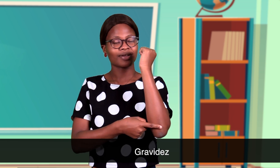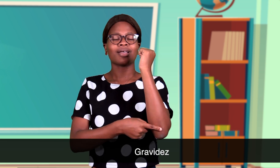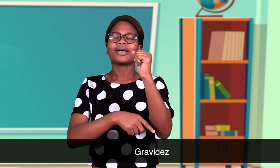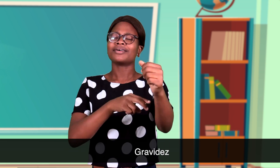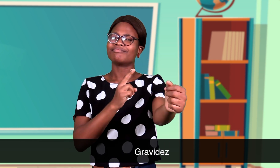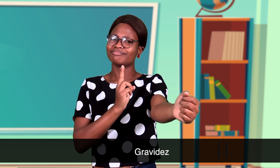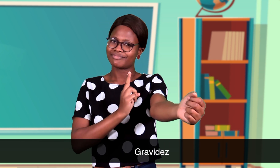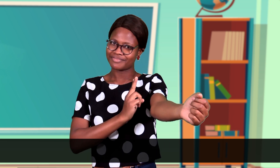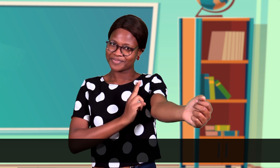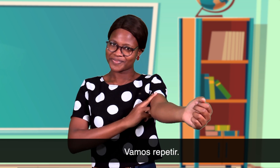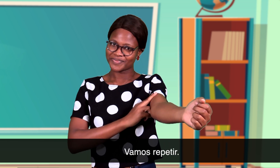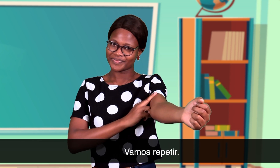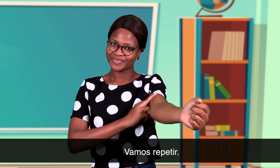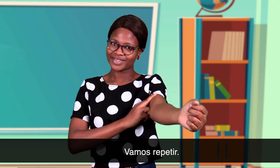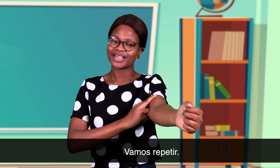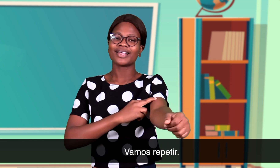Gravidez.